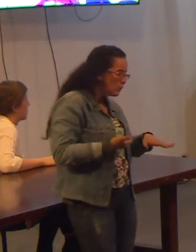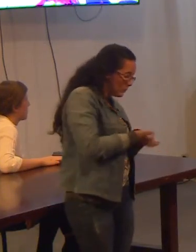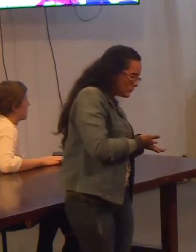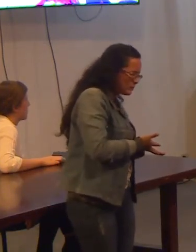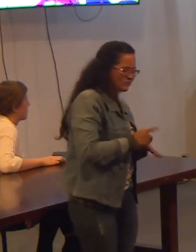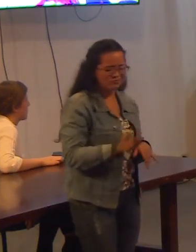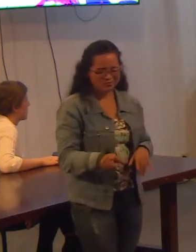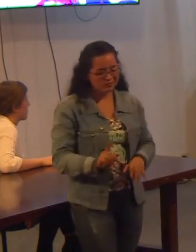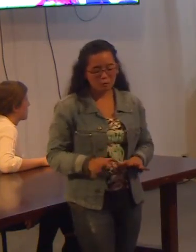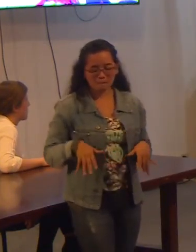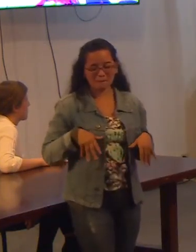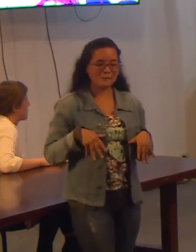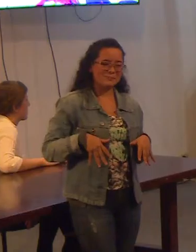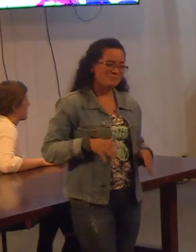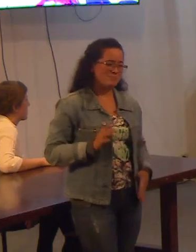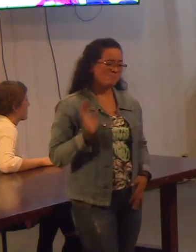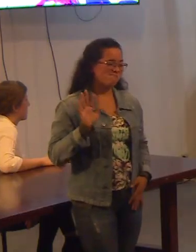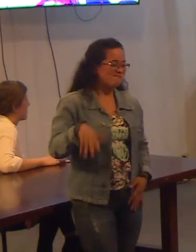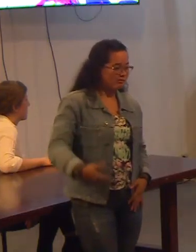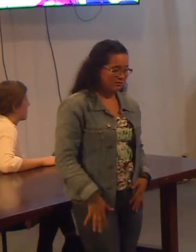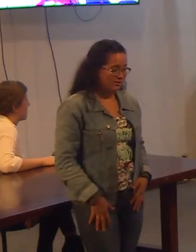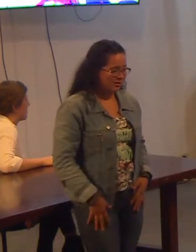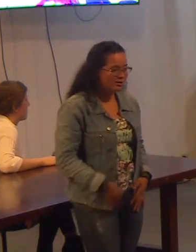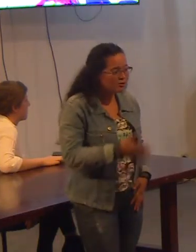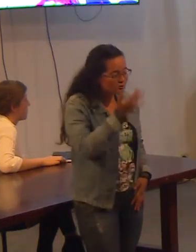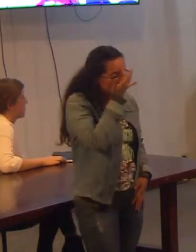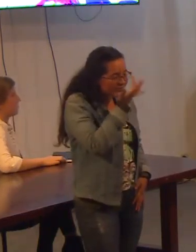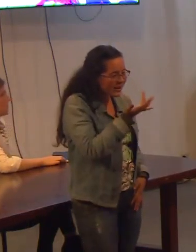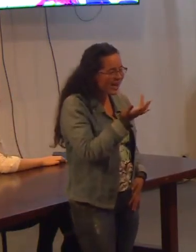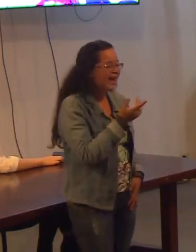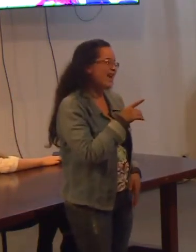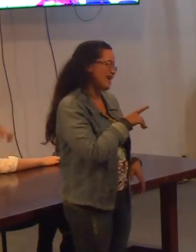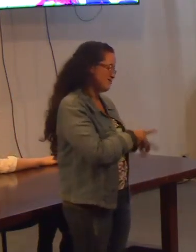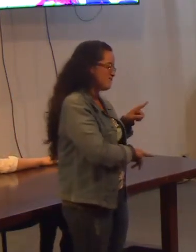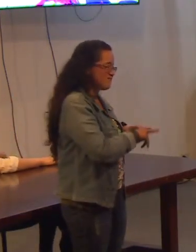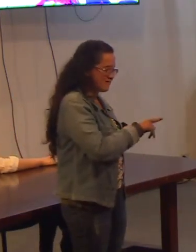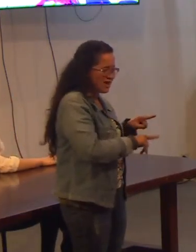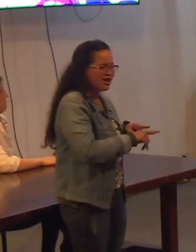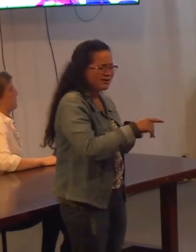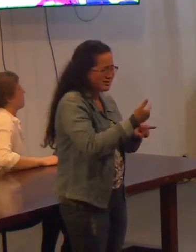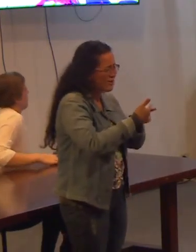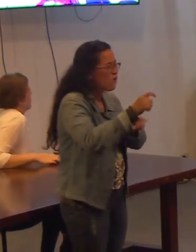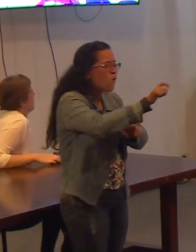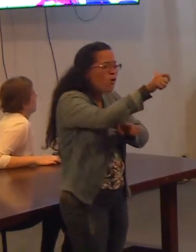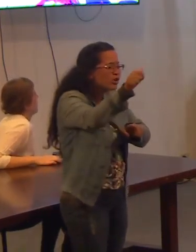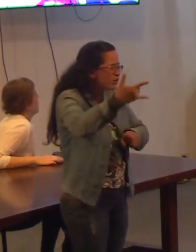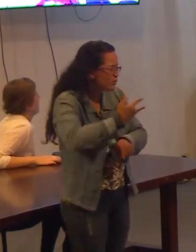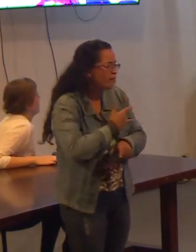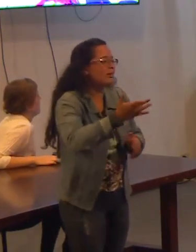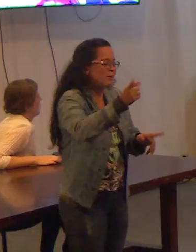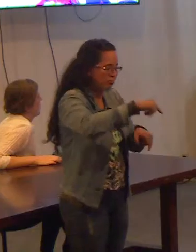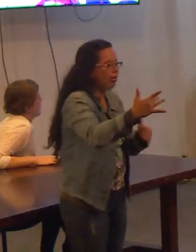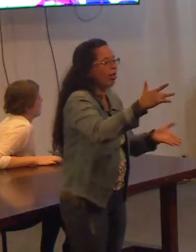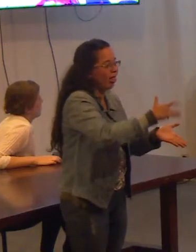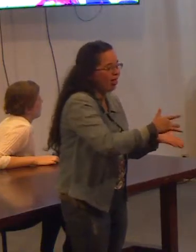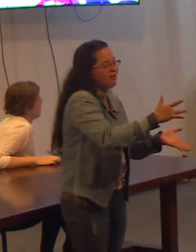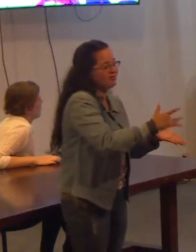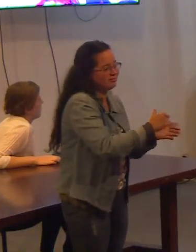estábamos realizando allí. Esto debido a que pues muchas personas van a realizar su práctica a diferentes universidades y